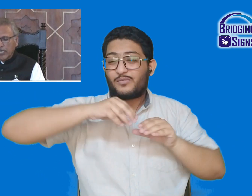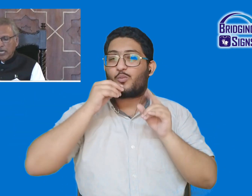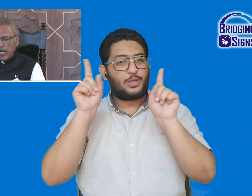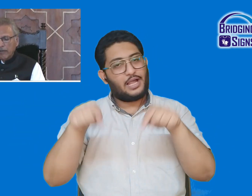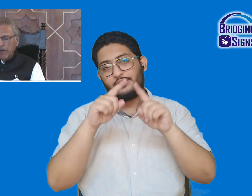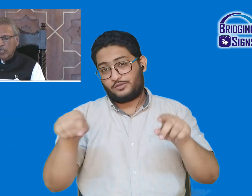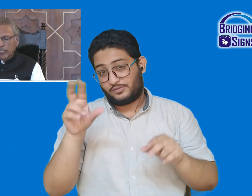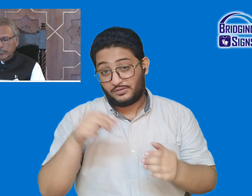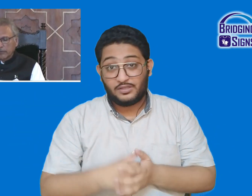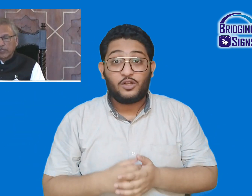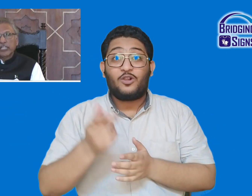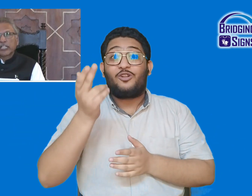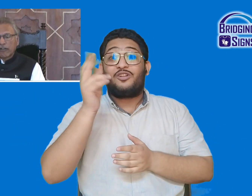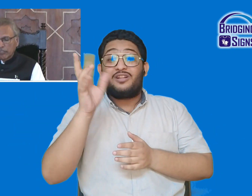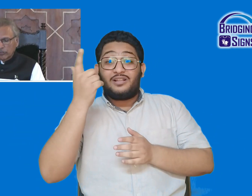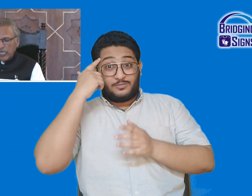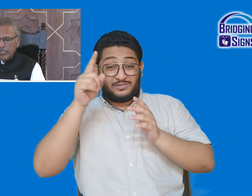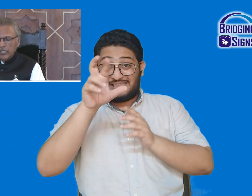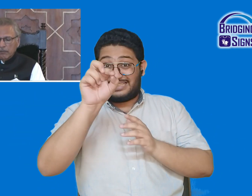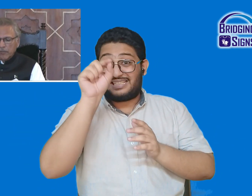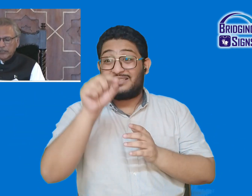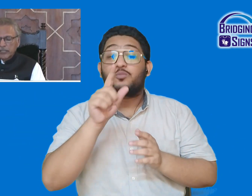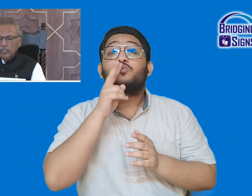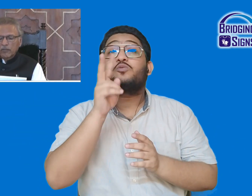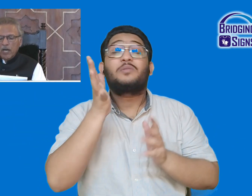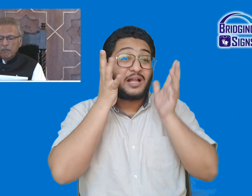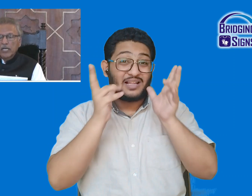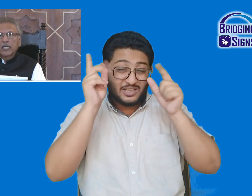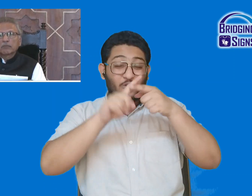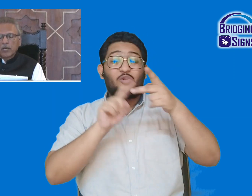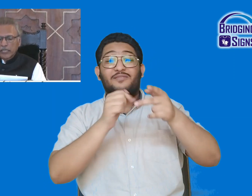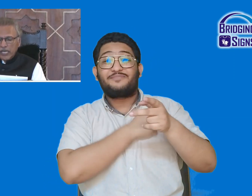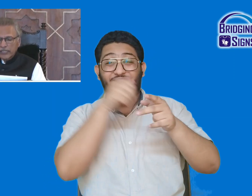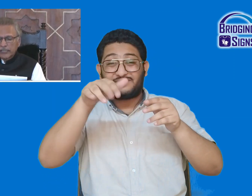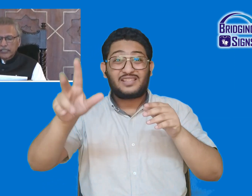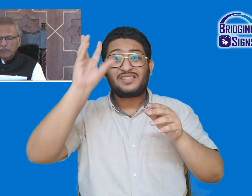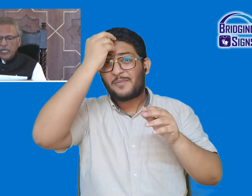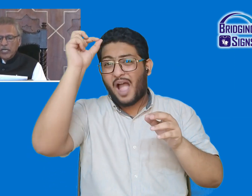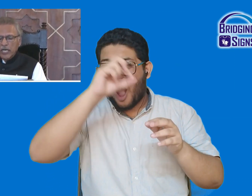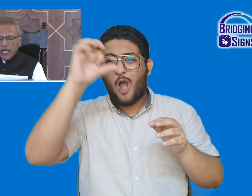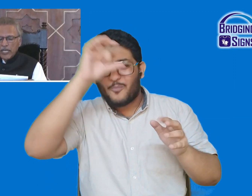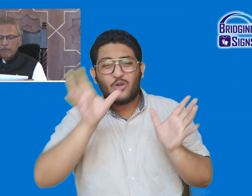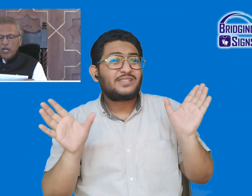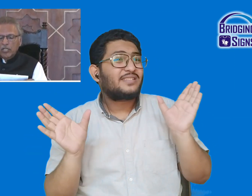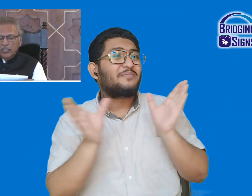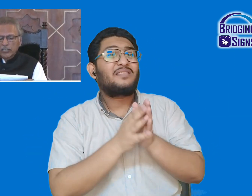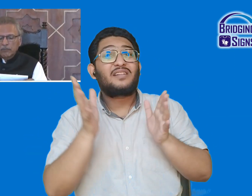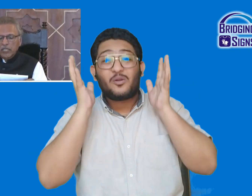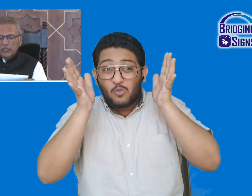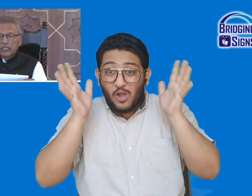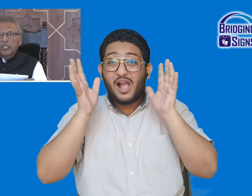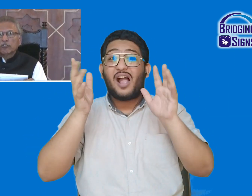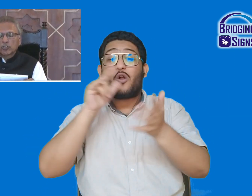انتظامیہ ائمہ اور خطیب, یہ 18واں نقطہ ہے. مسجد اور امام بارگاہ کی انتظامیہ ائمہ اور